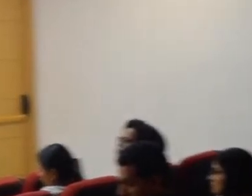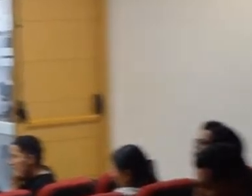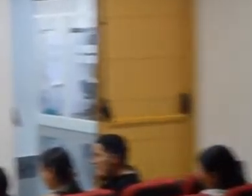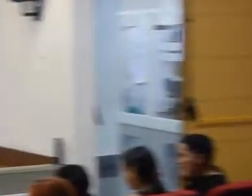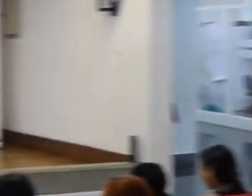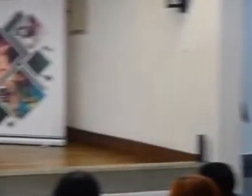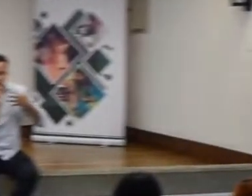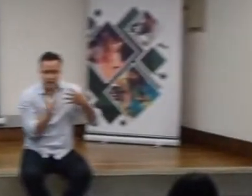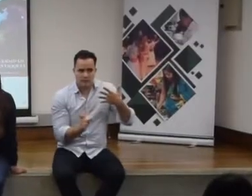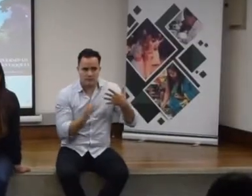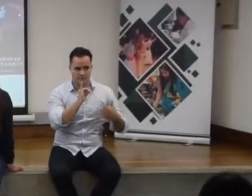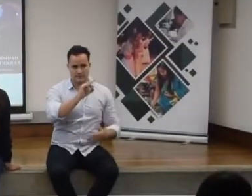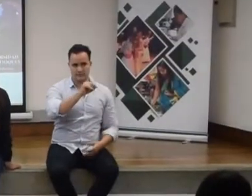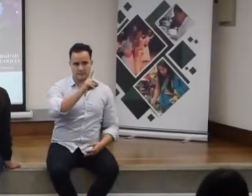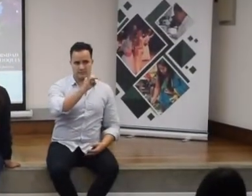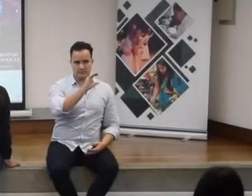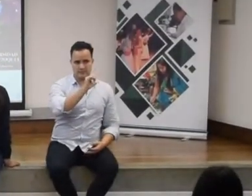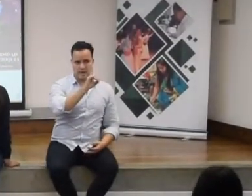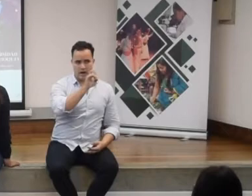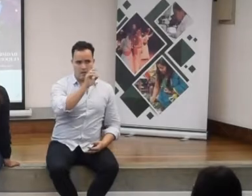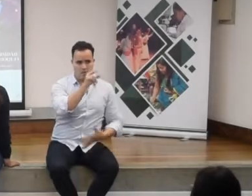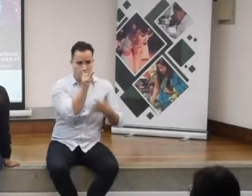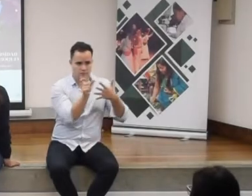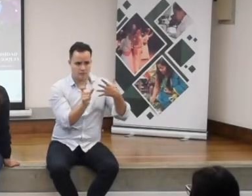Bueno, ¿hay alguna otra propuesta de tema?